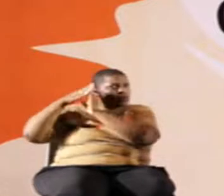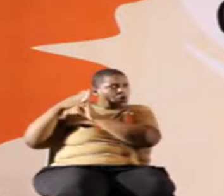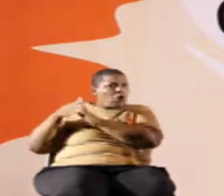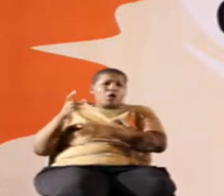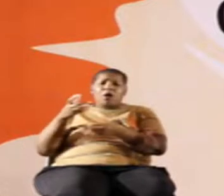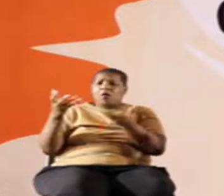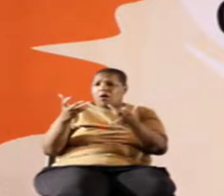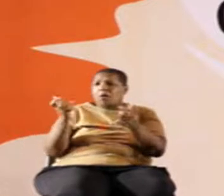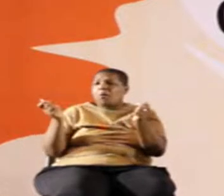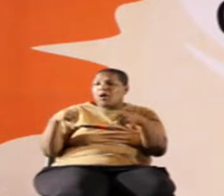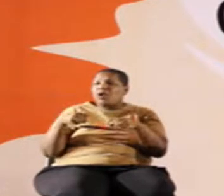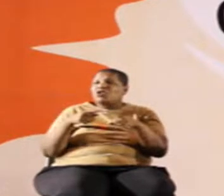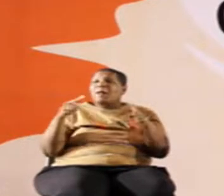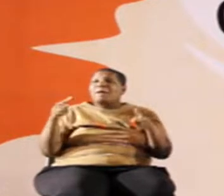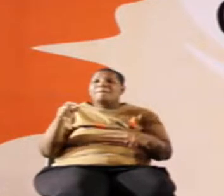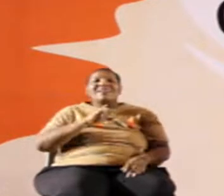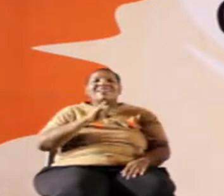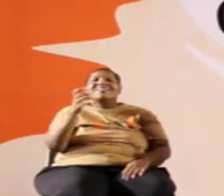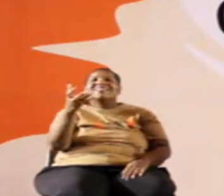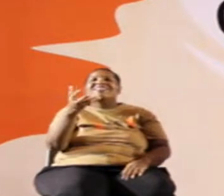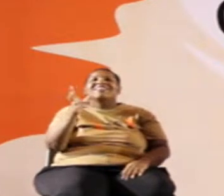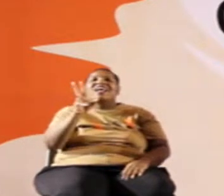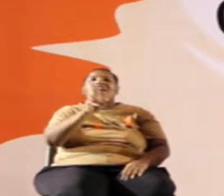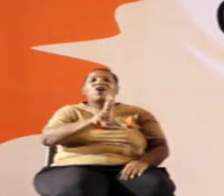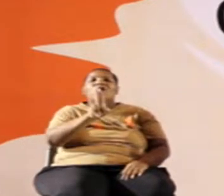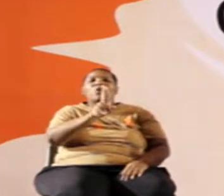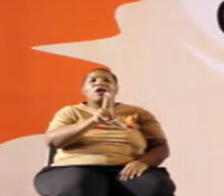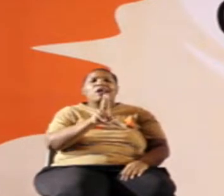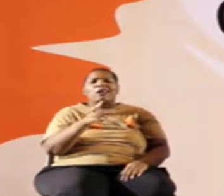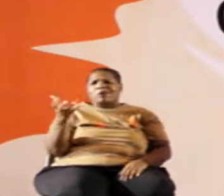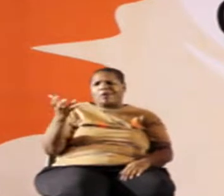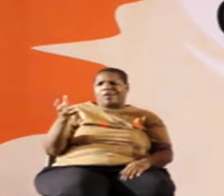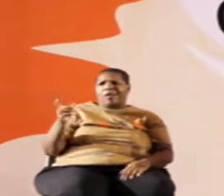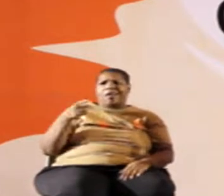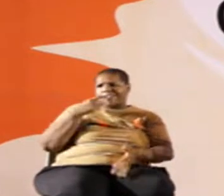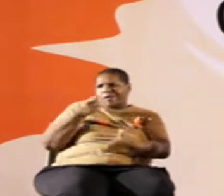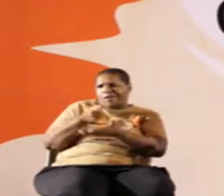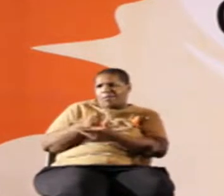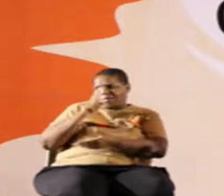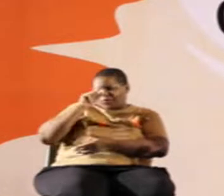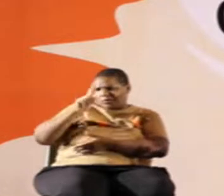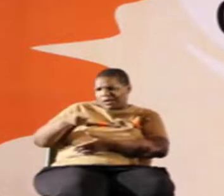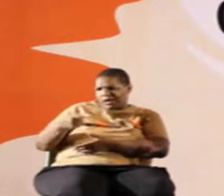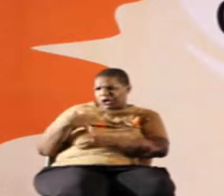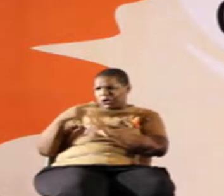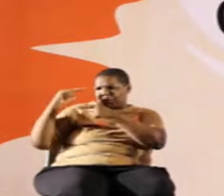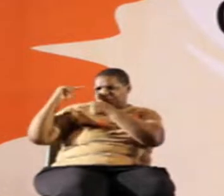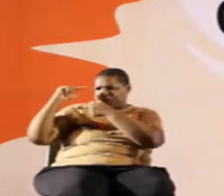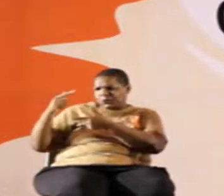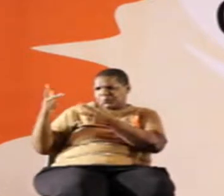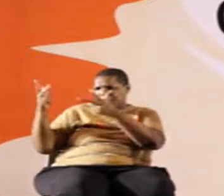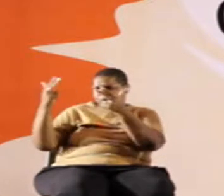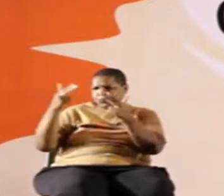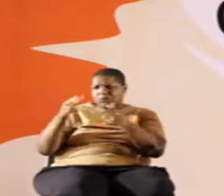fazer qualquer coisa, pode também, entendeu? Ninguém está querendo impor nenhum padrão estético, mas o que está sendo